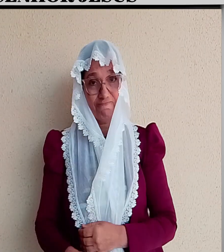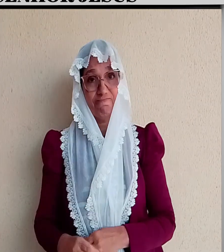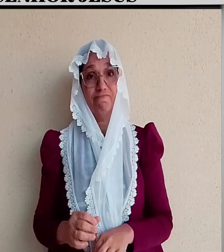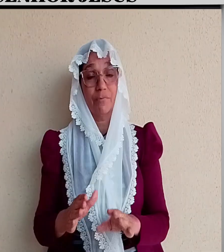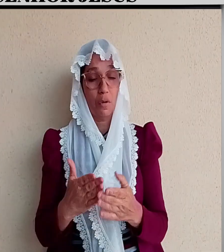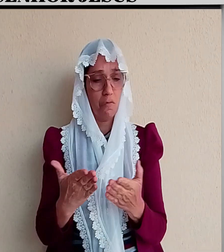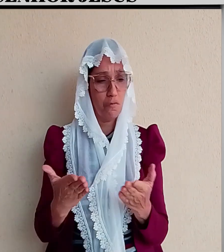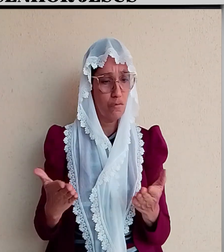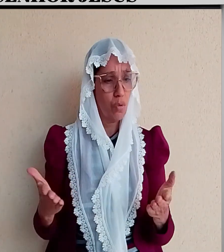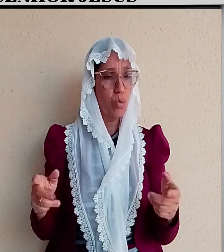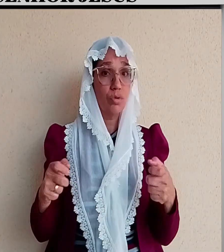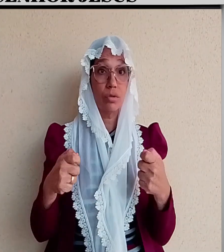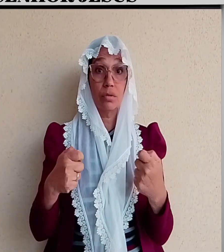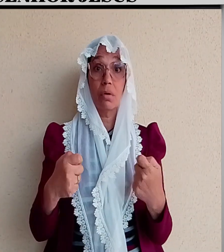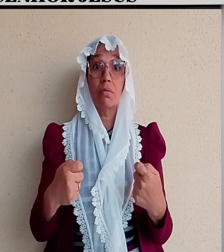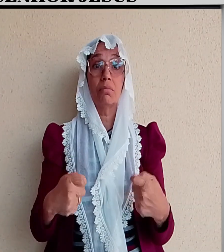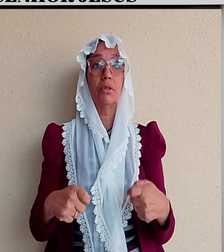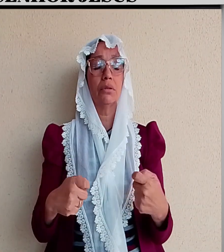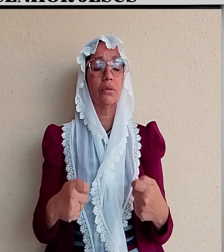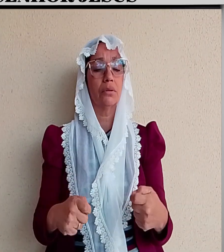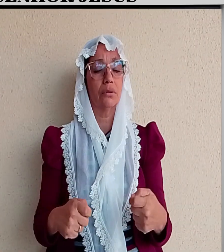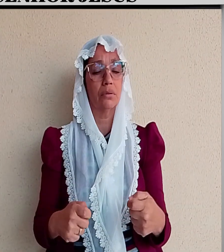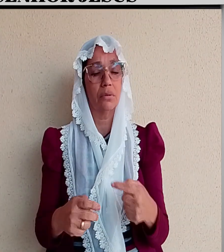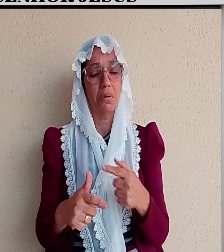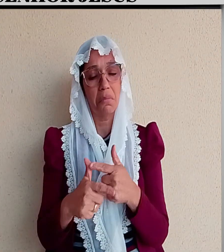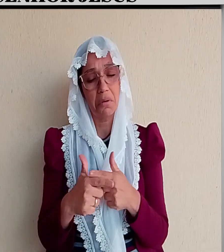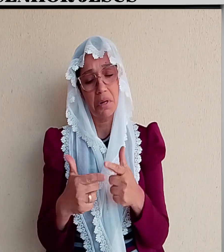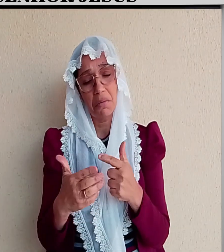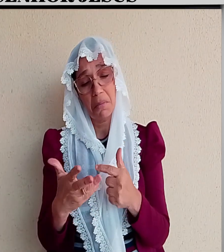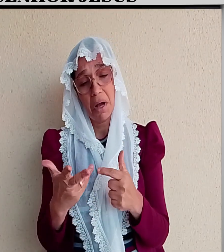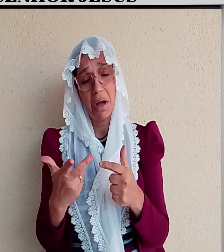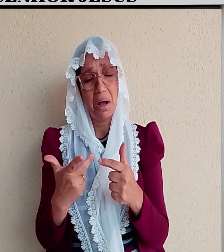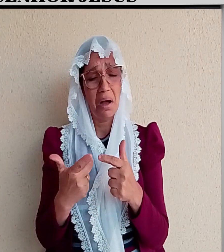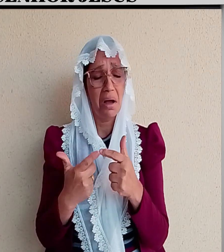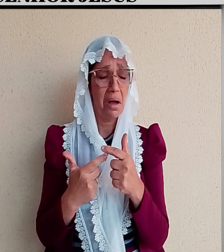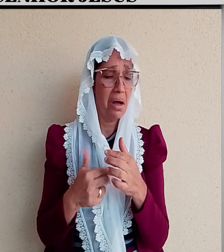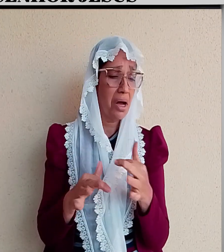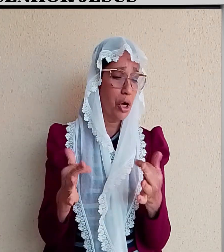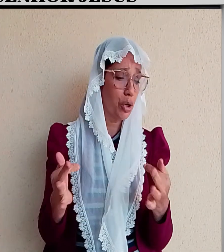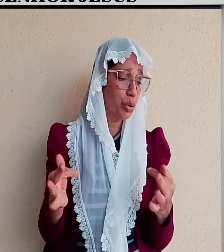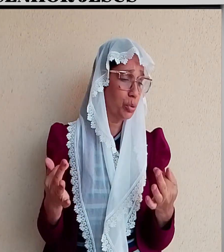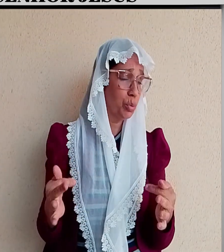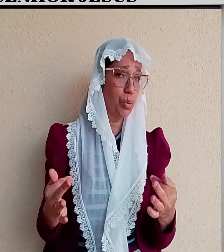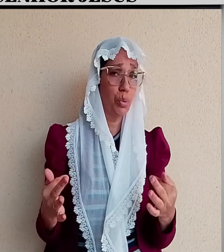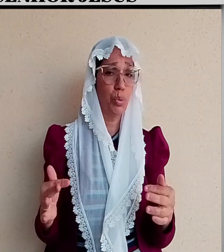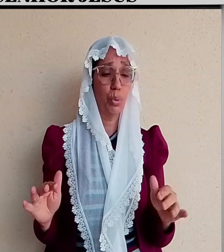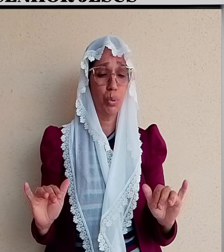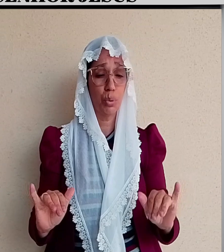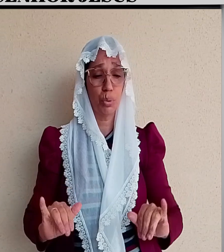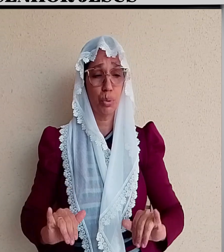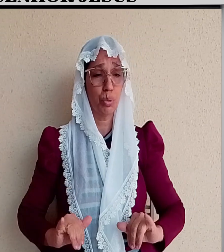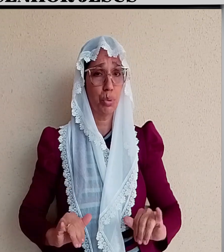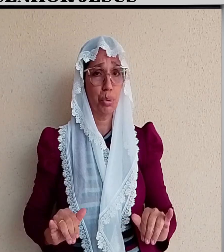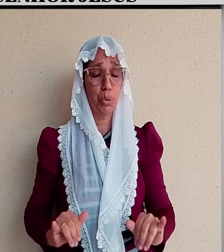Então aquele que não aceita a sua cruz, que não aceita a sua dor, aleluia, que a sua dor ela é um motivo para você se equilibrar na presença